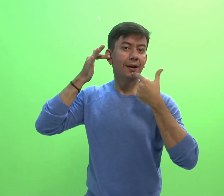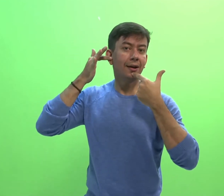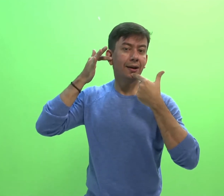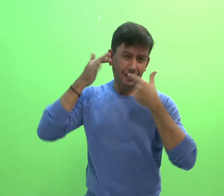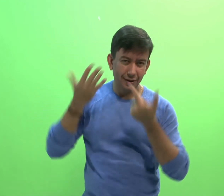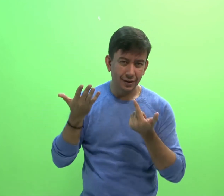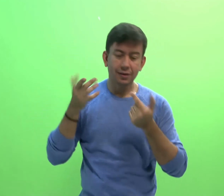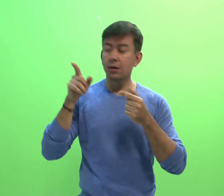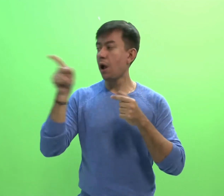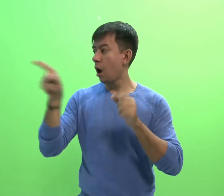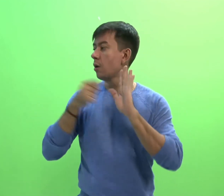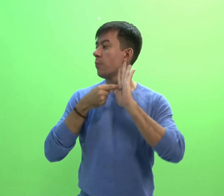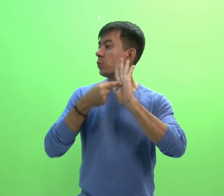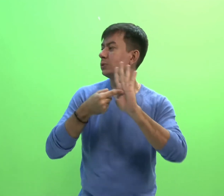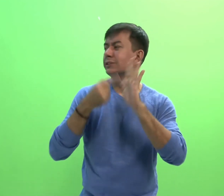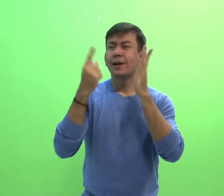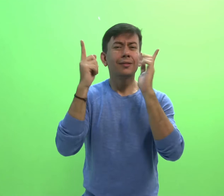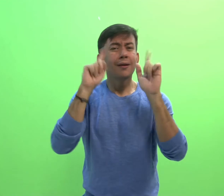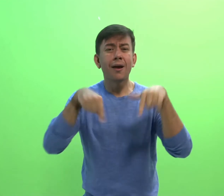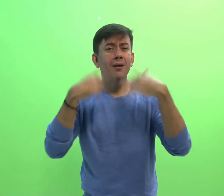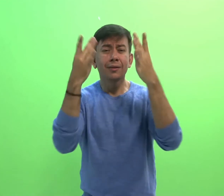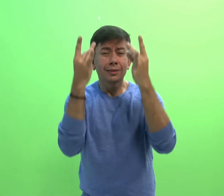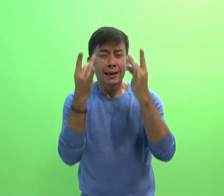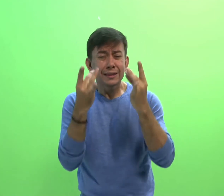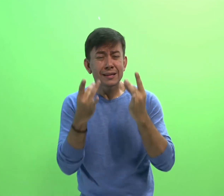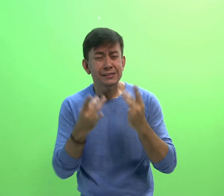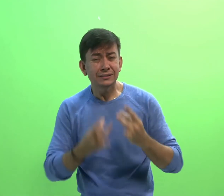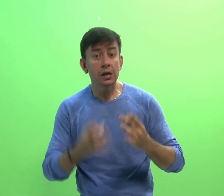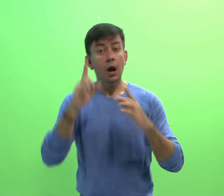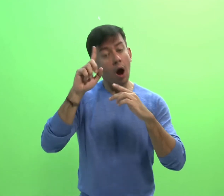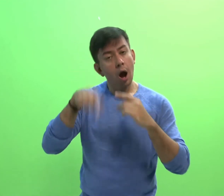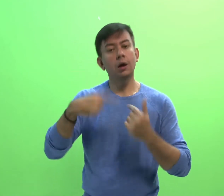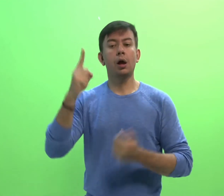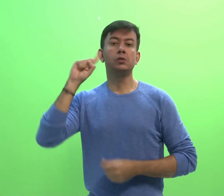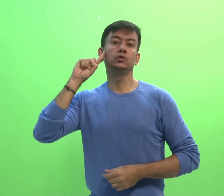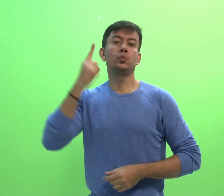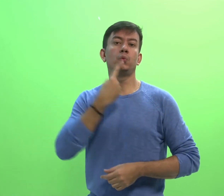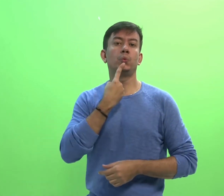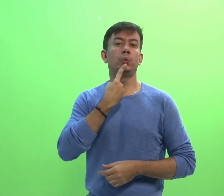são detalhes presentes em um sinal, sinal para surdo.